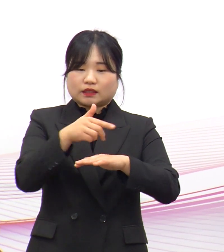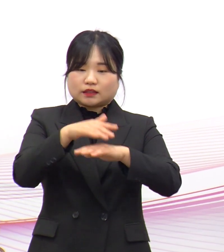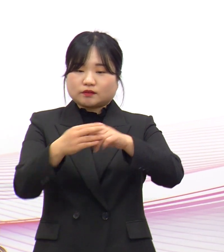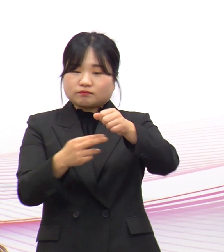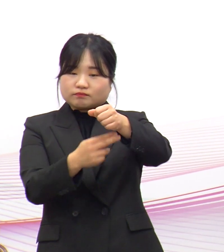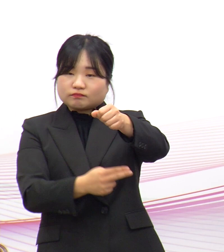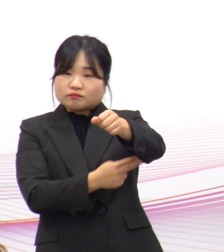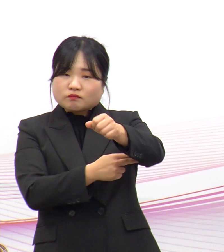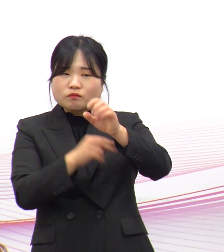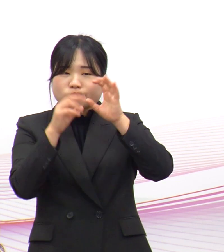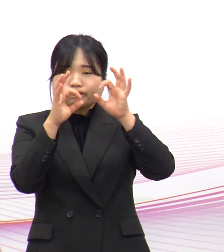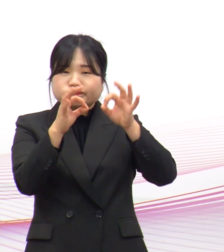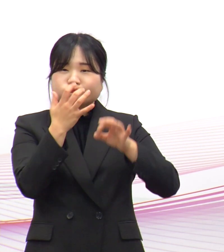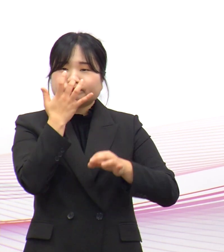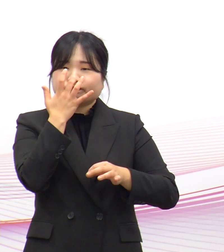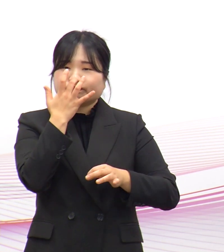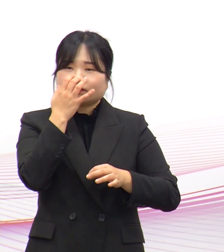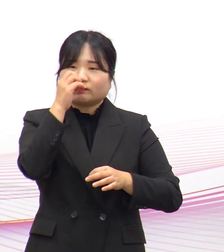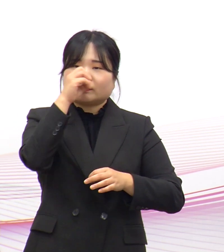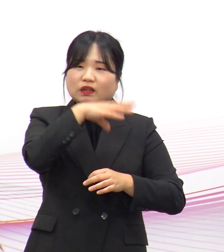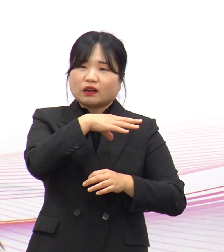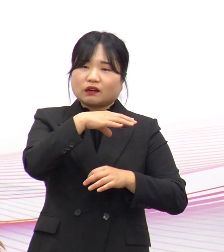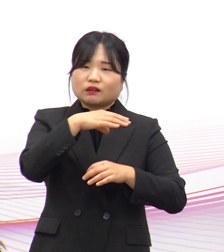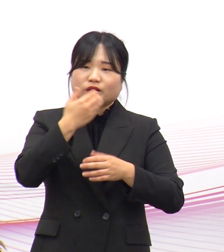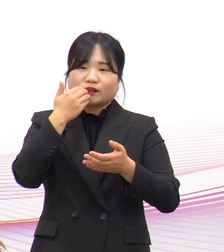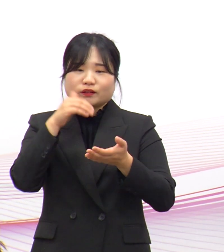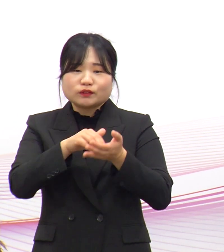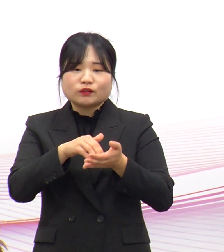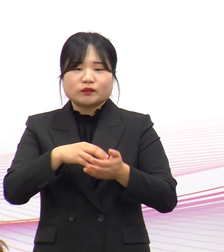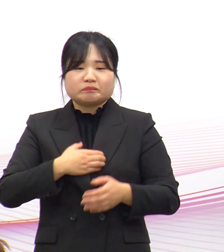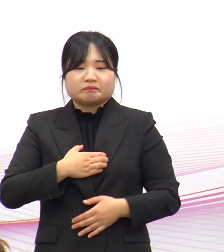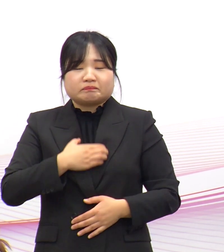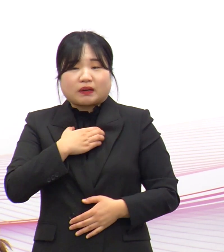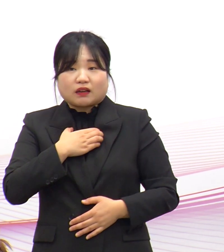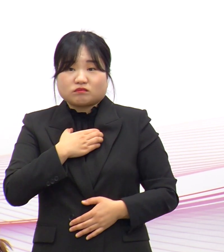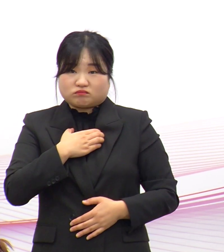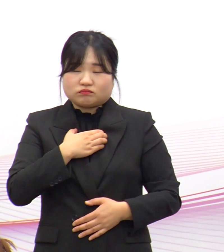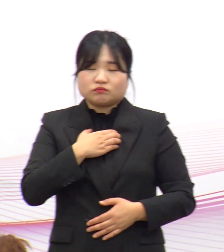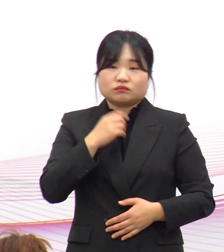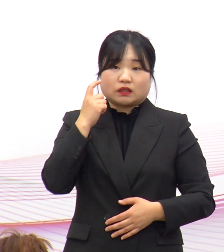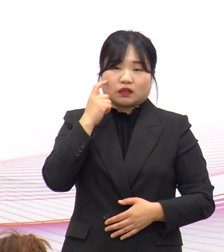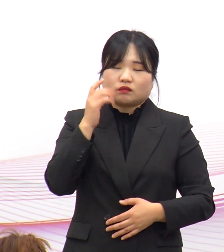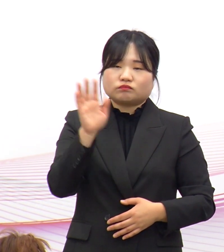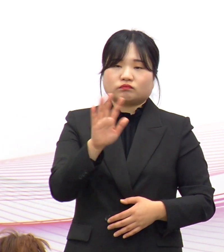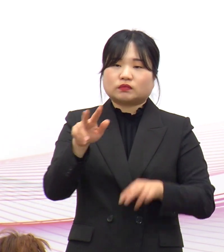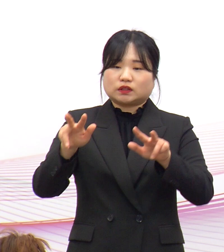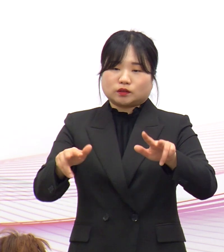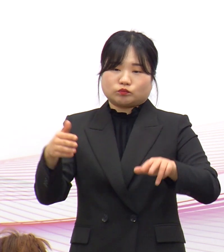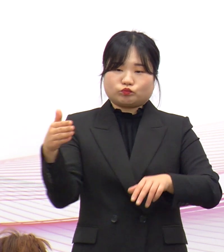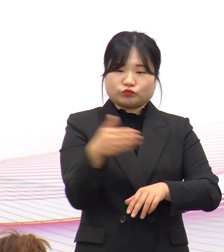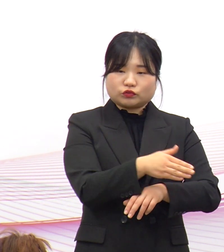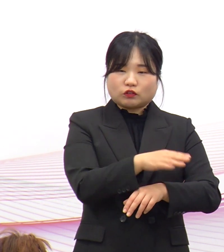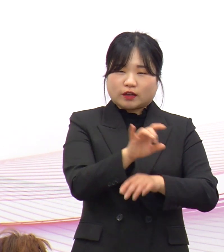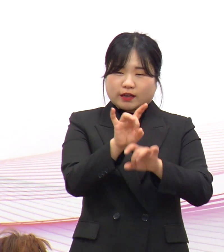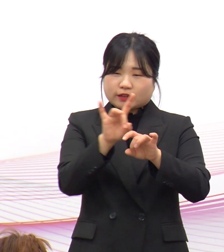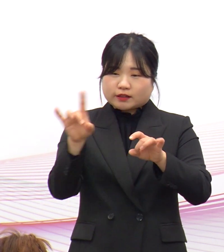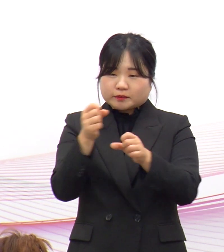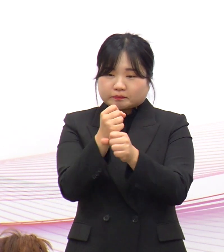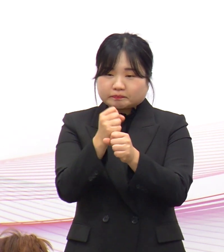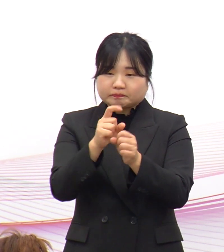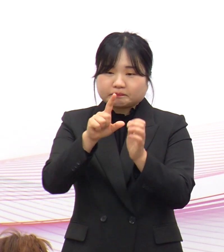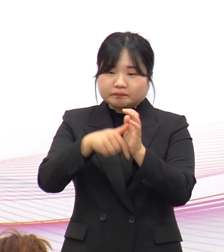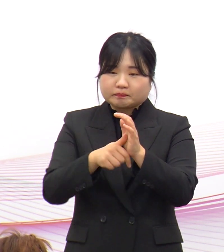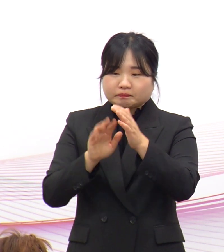교량이 몸이 건조하고 획일적이었다면 이제부터는 교량 하나하나에 도시 미래와 철학을 담아 특색